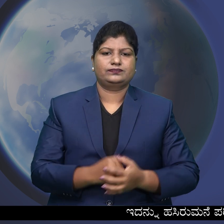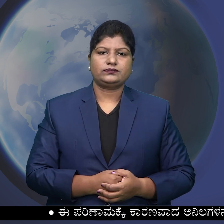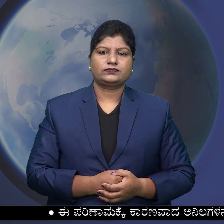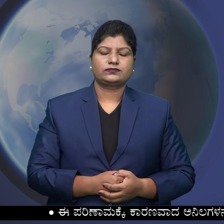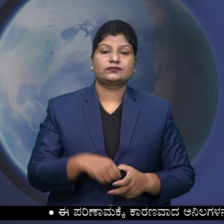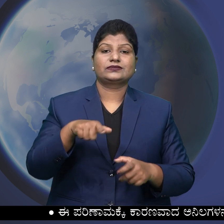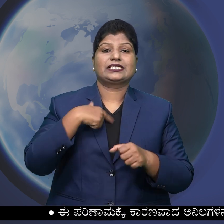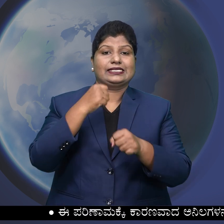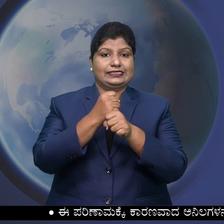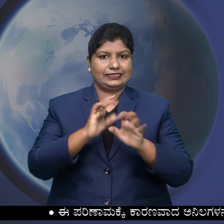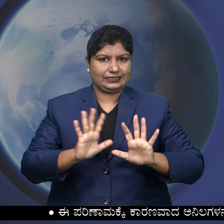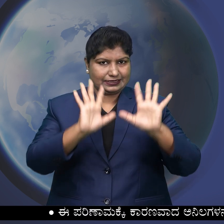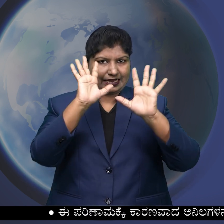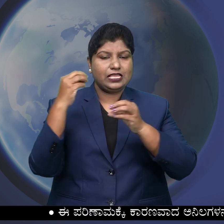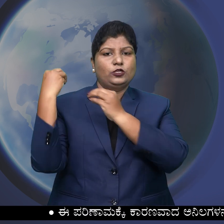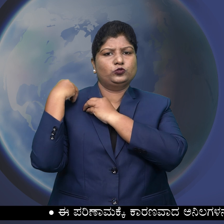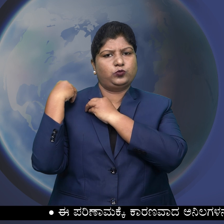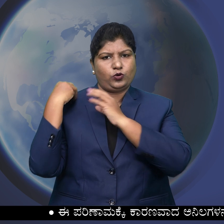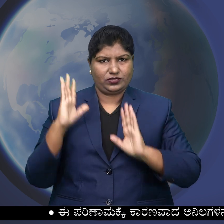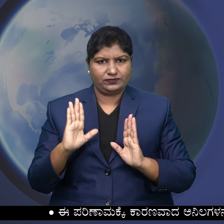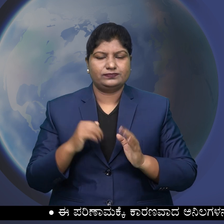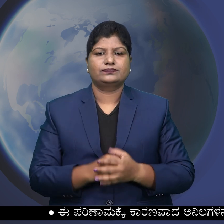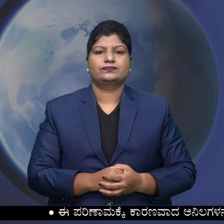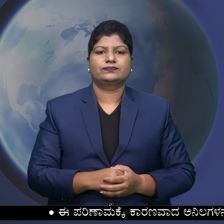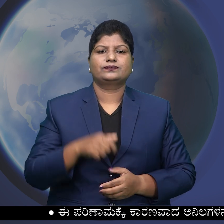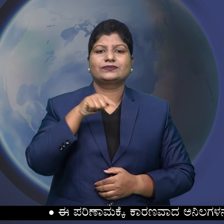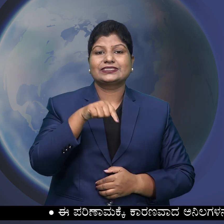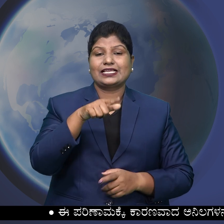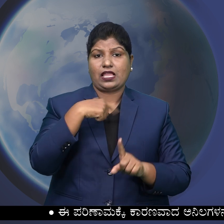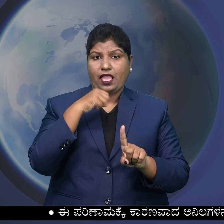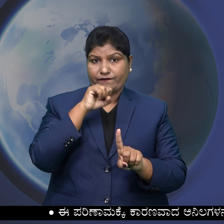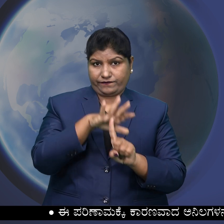ಈ ಪರಿಣಾಮಕ್ಕೆ ಕಾರಣವಾದ ಅನಿಲಗಳ ಹಸಿರುಮನೆ ಅನಿಲಗಳು ಎಂದು ಕರೆಯಲಾಗುತ್ತೆ.